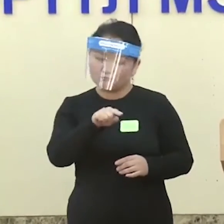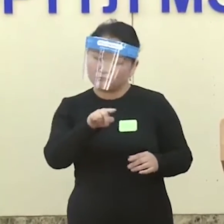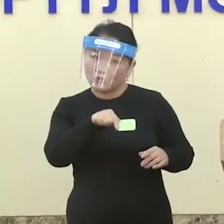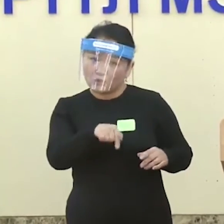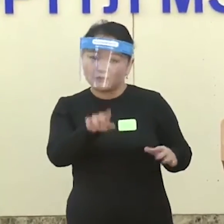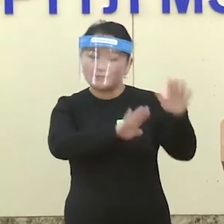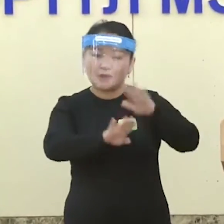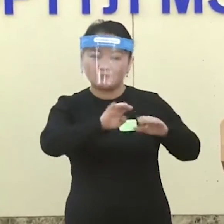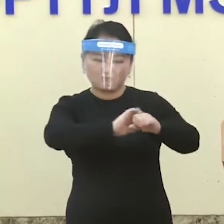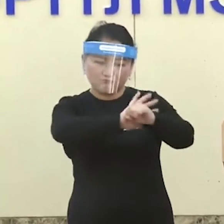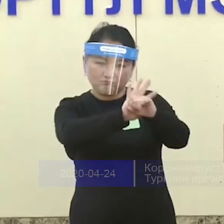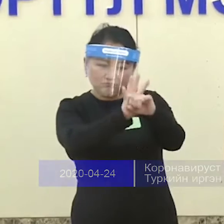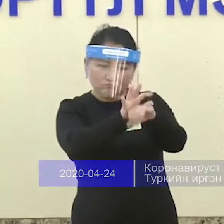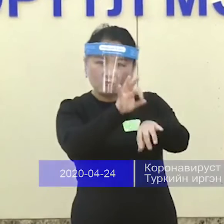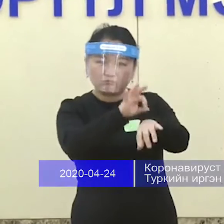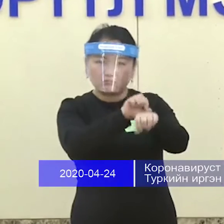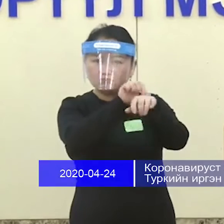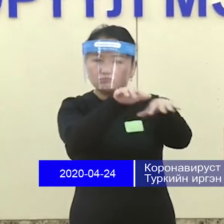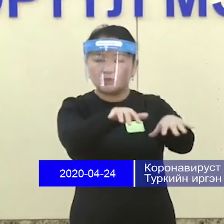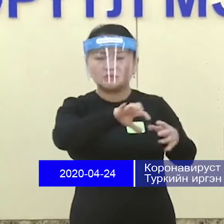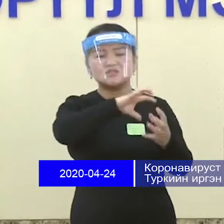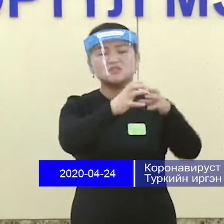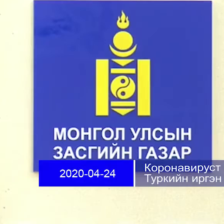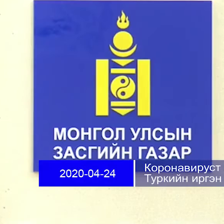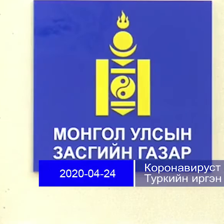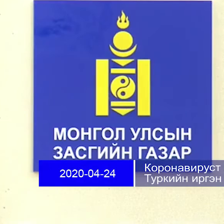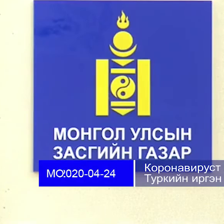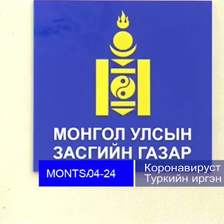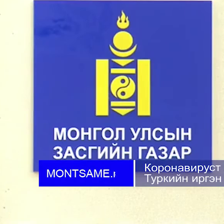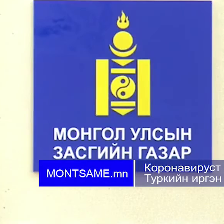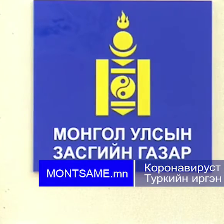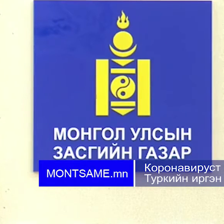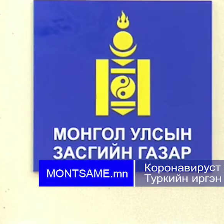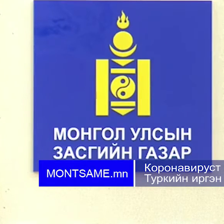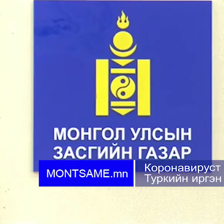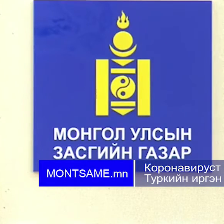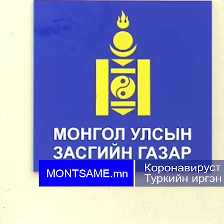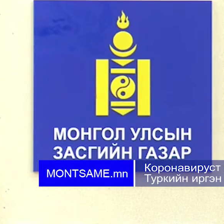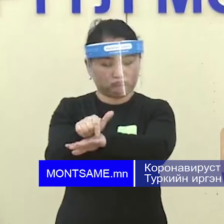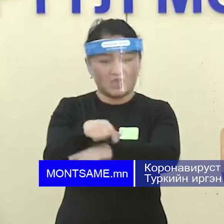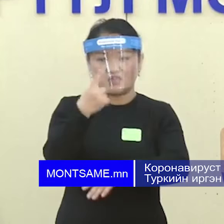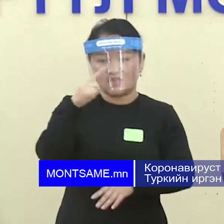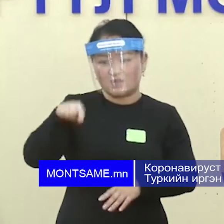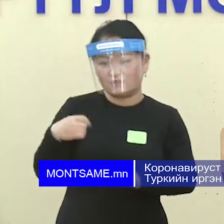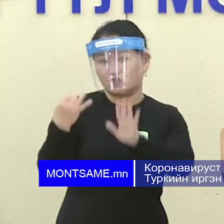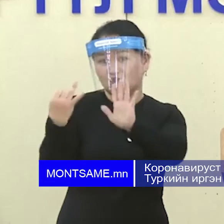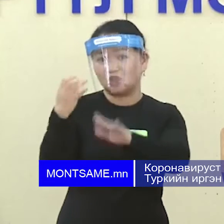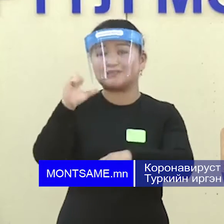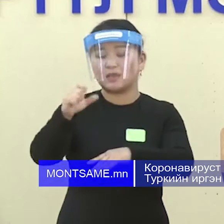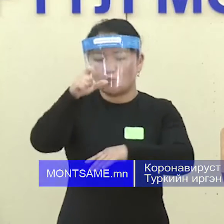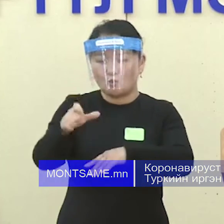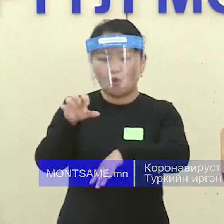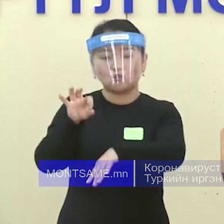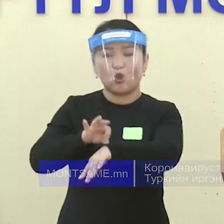Үндийгар талтавауыр нь үхцөлбайдлийн талаарах элжид мэдэллэй үхлэу. Энэхүү халдавауыр мааса дейлхийдай яр имлэхт, нэг арумний долон сай